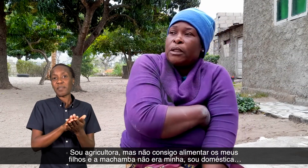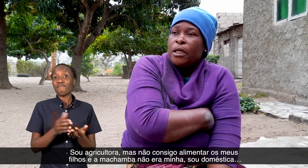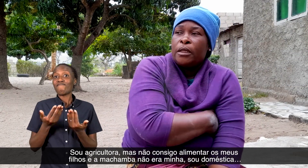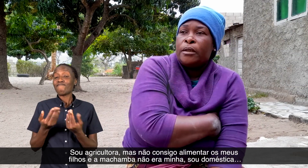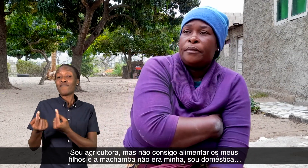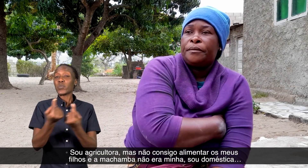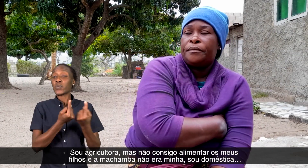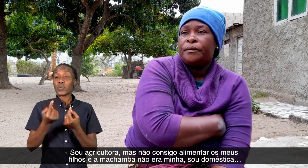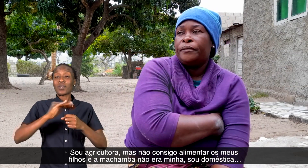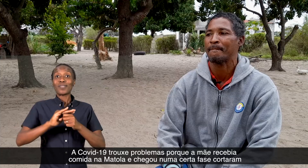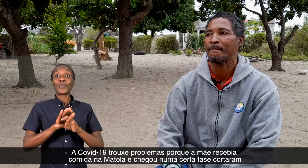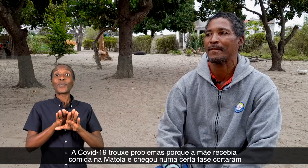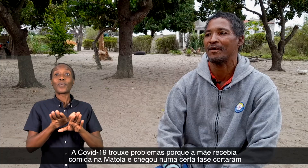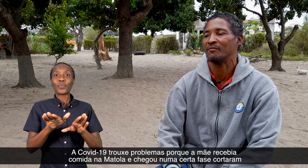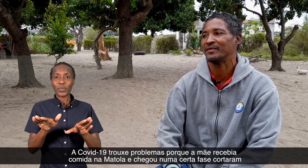A